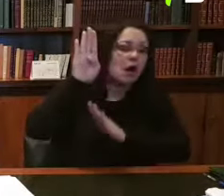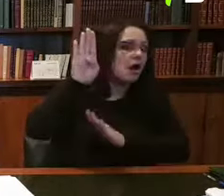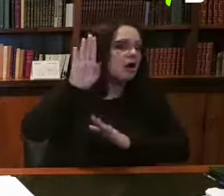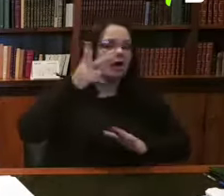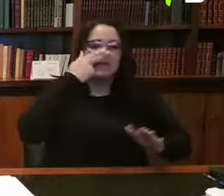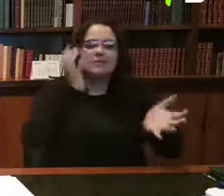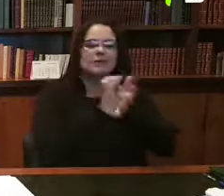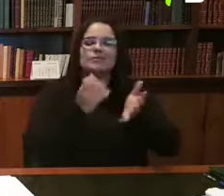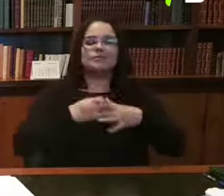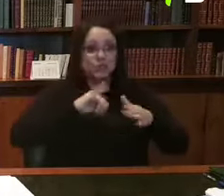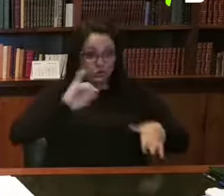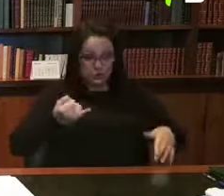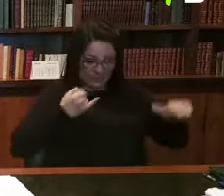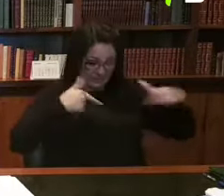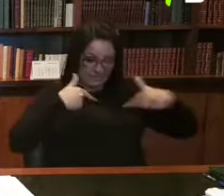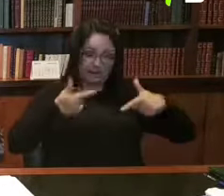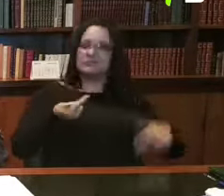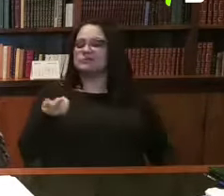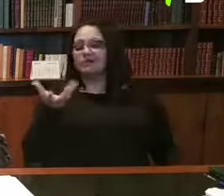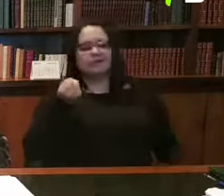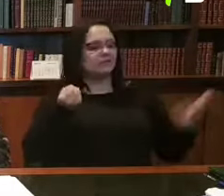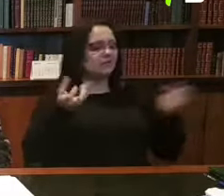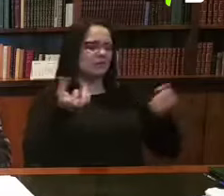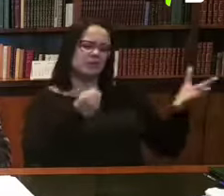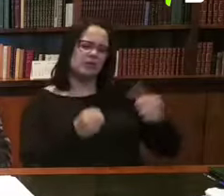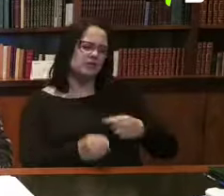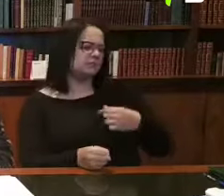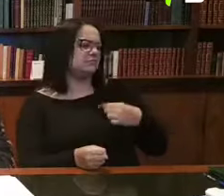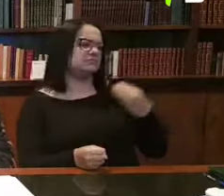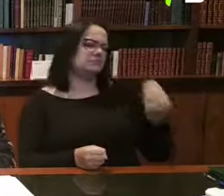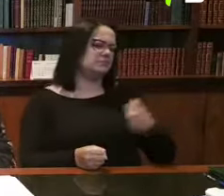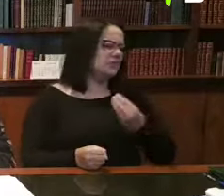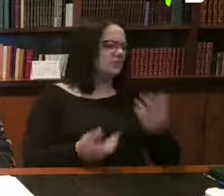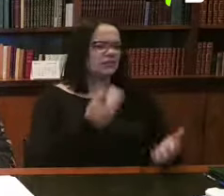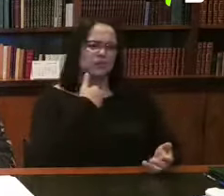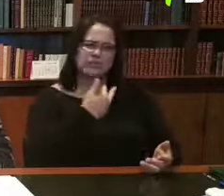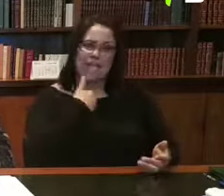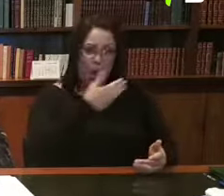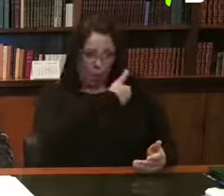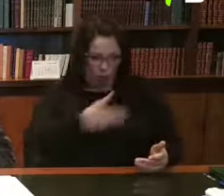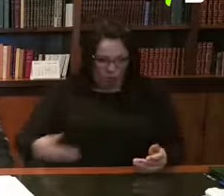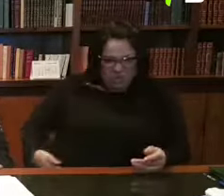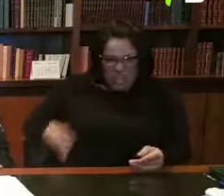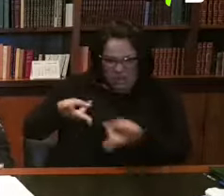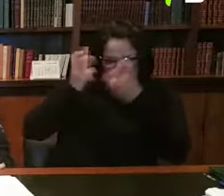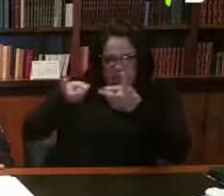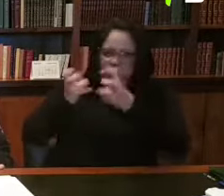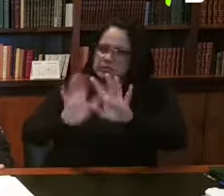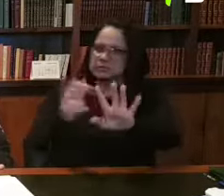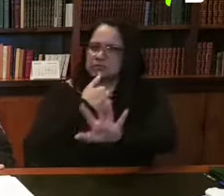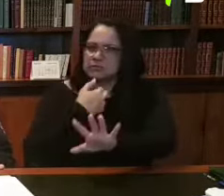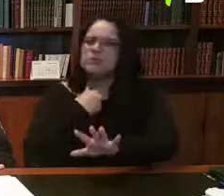e era o inferno dos empreendedores eu falava vamos tirar um pouco do vamos tirar o governo do cangote que esse povo aí então nós